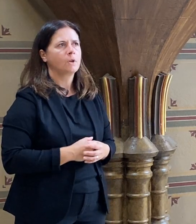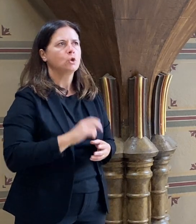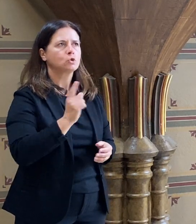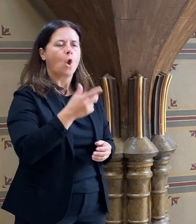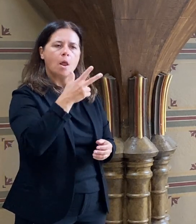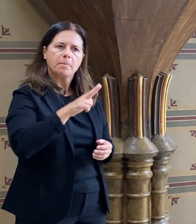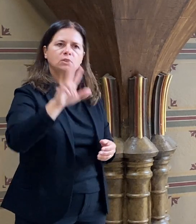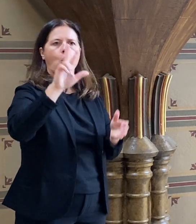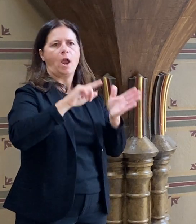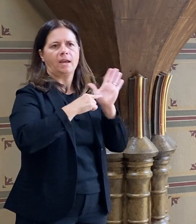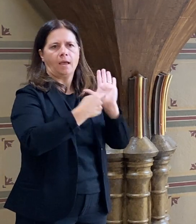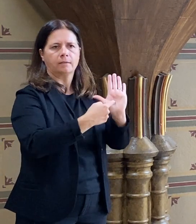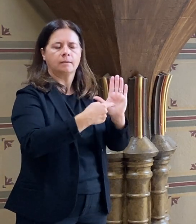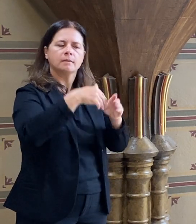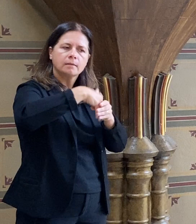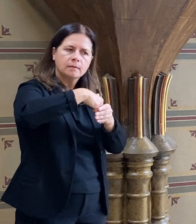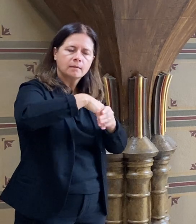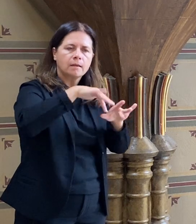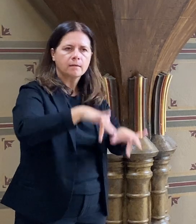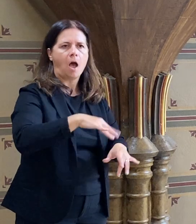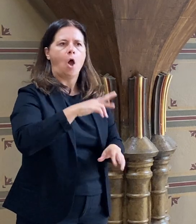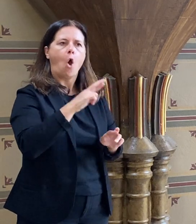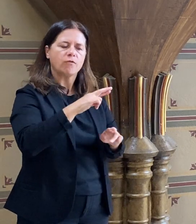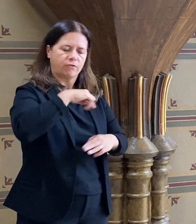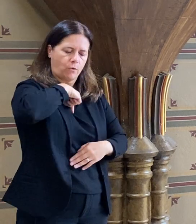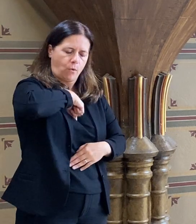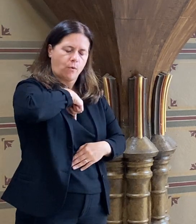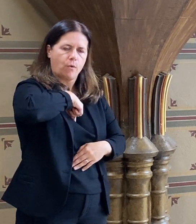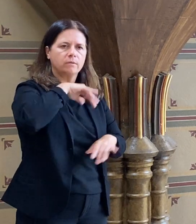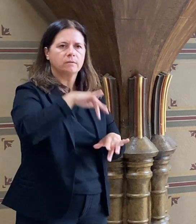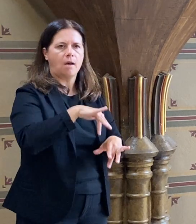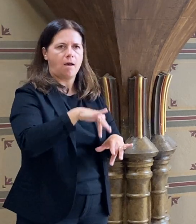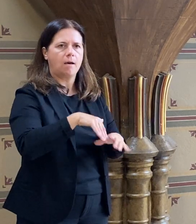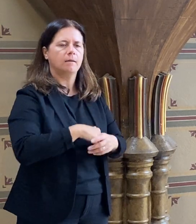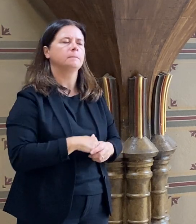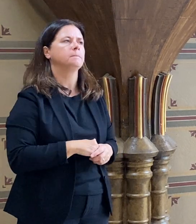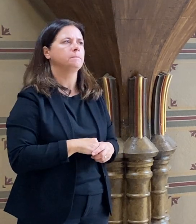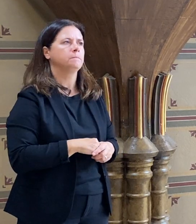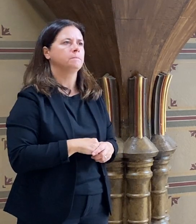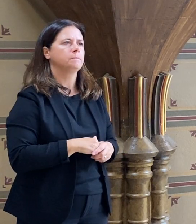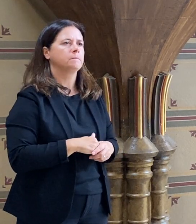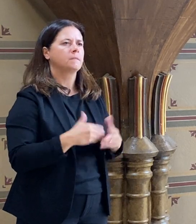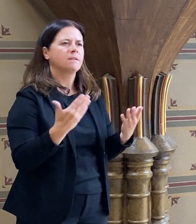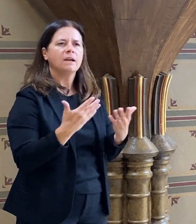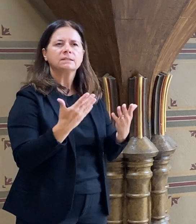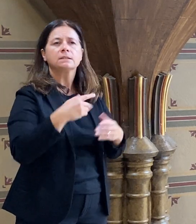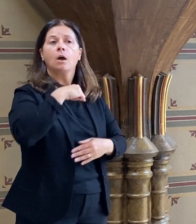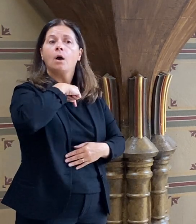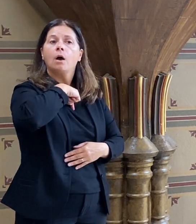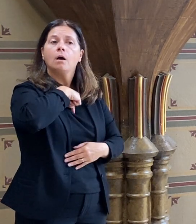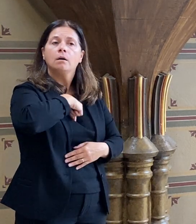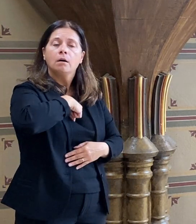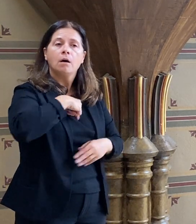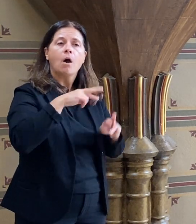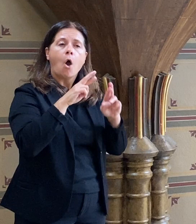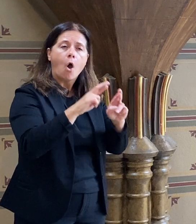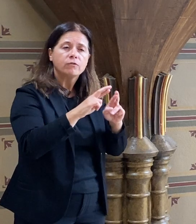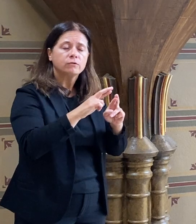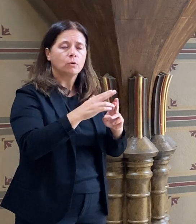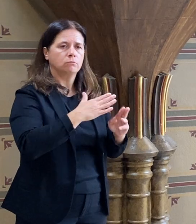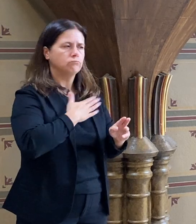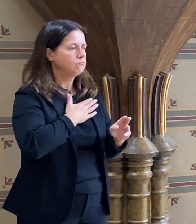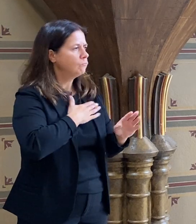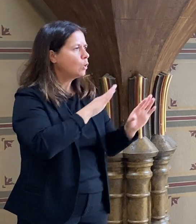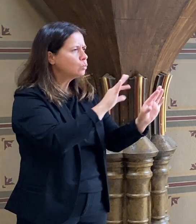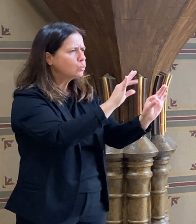Zeugnis zu geben über die Hoffnung, die in uns ist. Nämlich die Hoffnung, dass all unser Tun